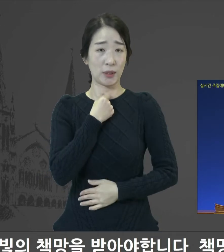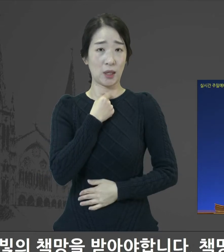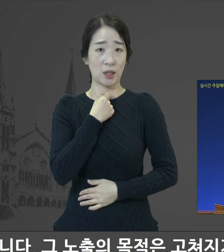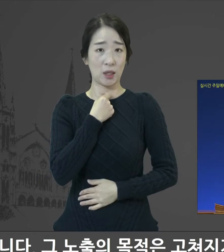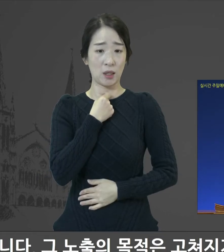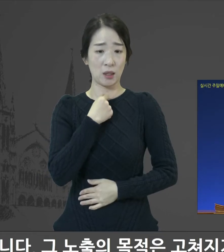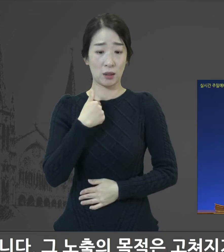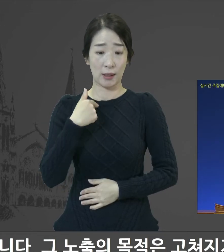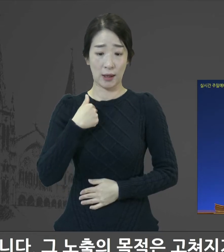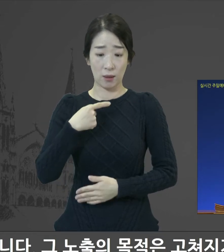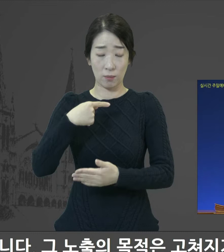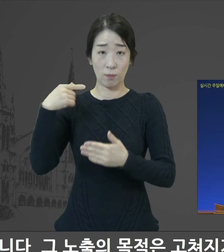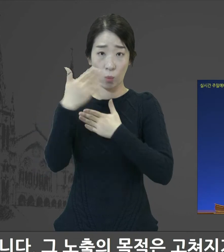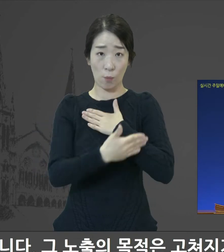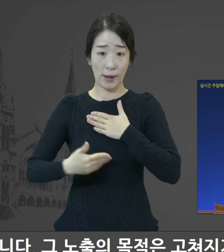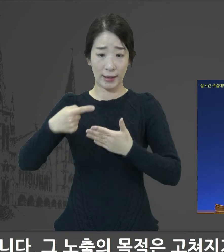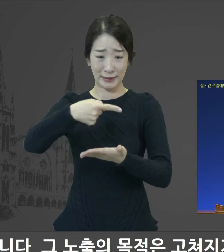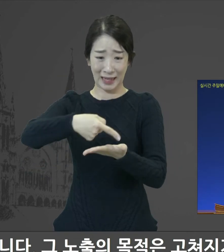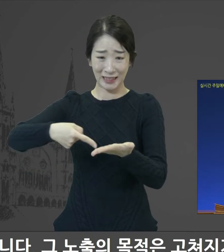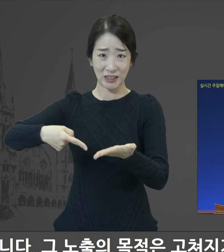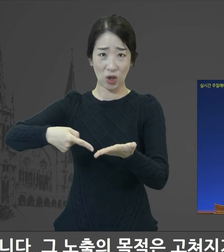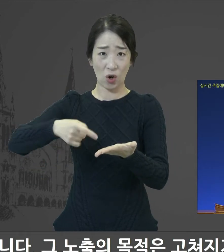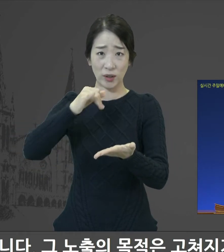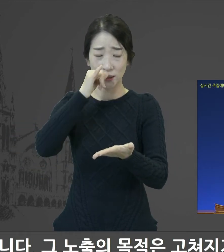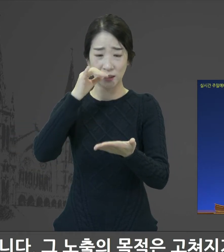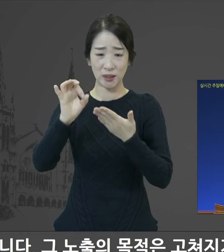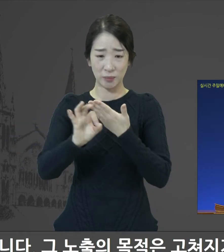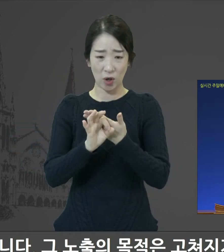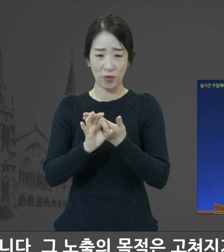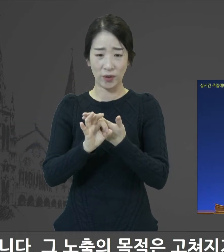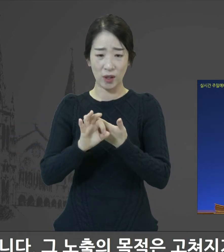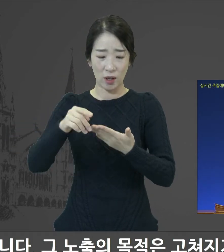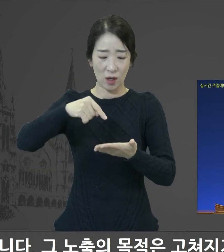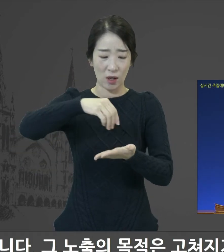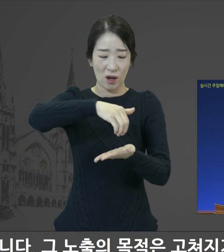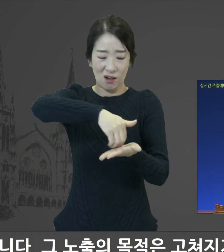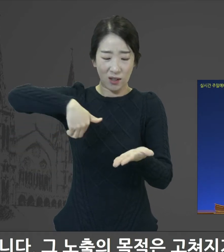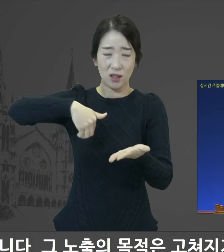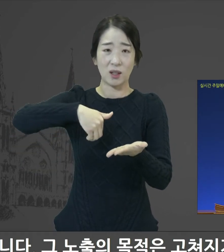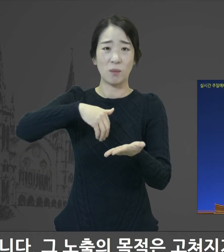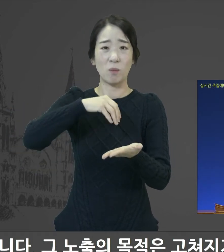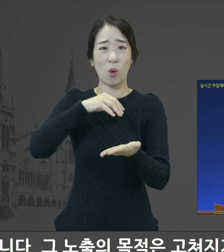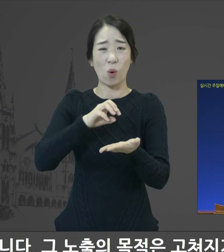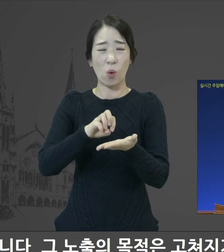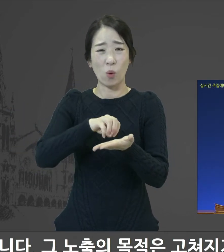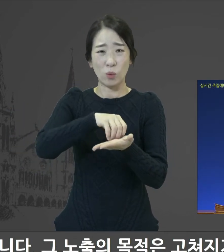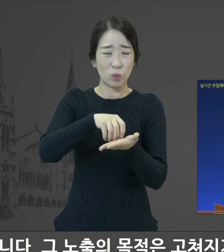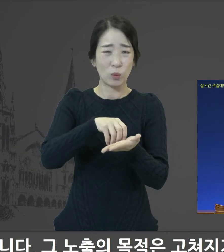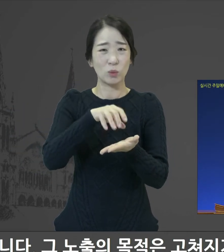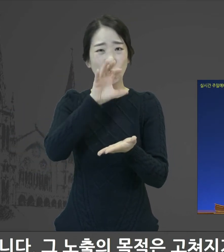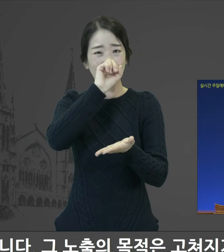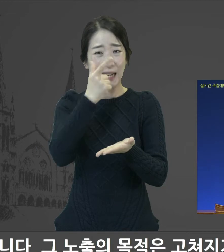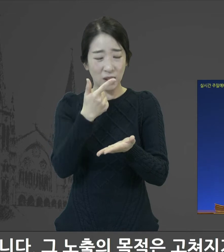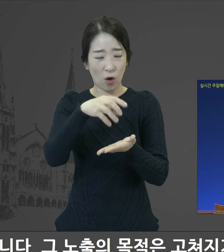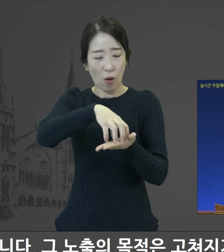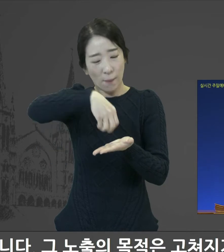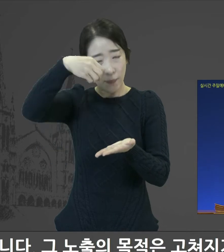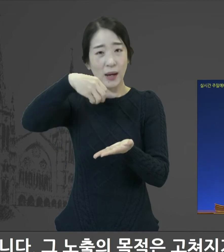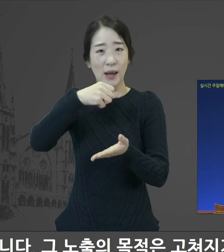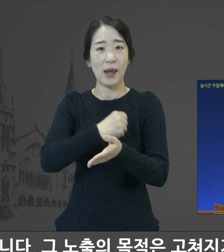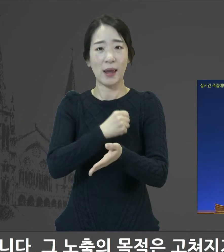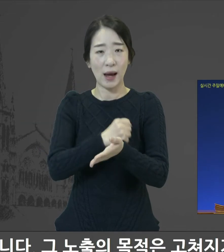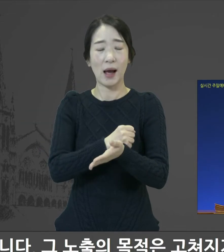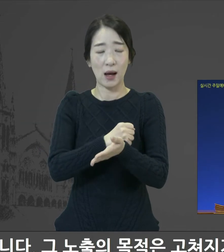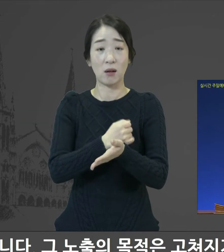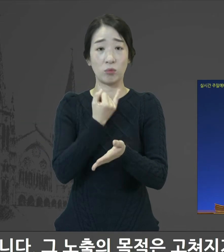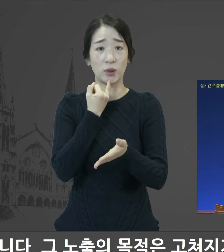몸에도 깊은 상처가 나면요, 그걸 다 드러내야 온전히 치유가 된다는 겁니다. 아주 깊게 난 상처는 중간에서 대충